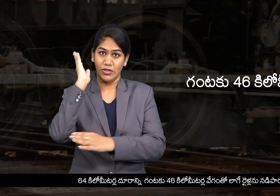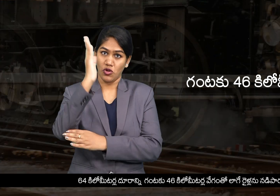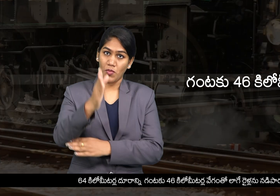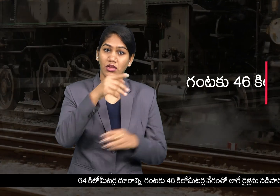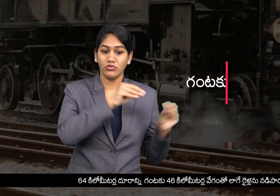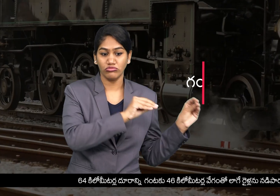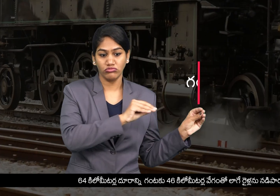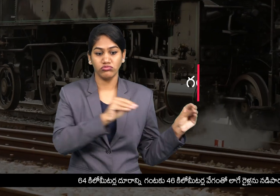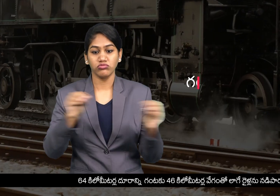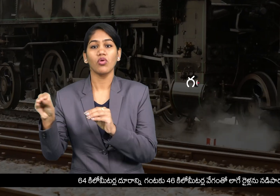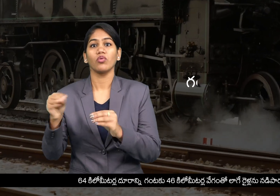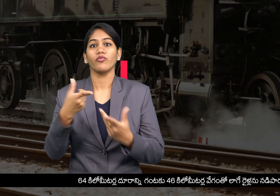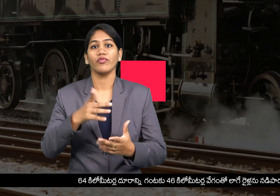నడిపారు.